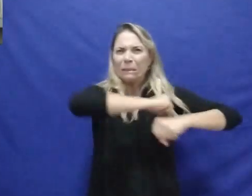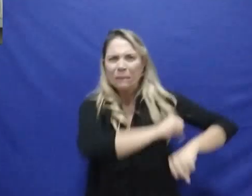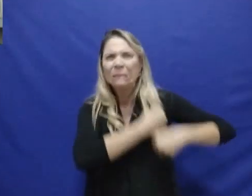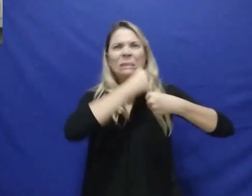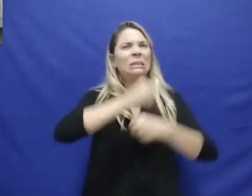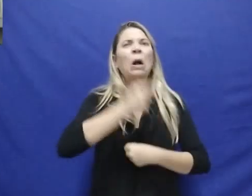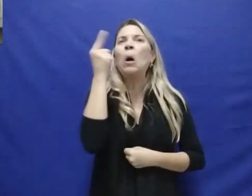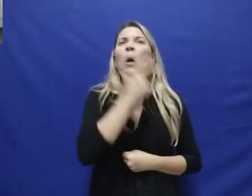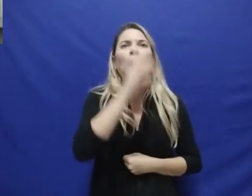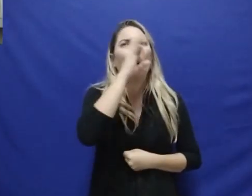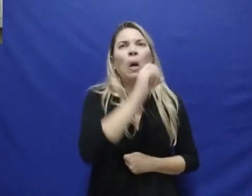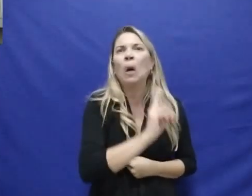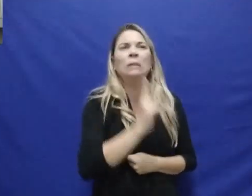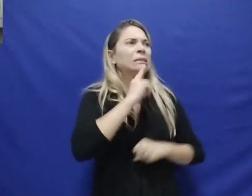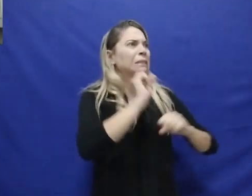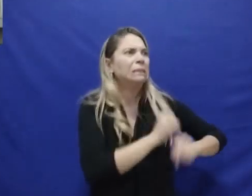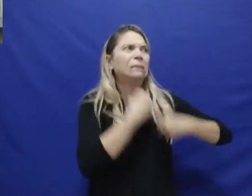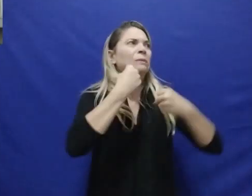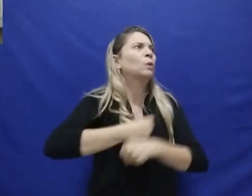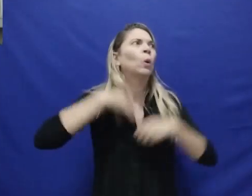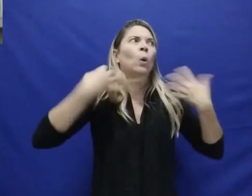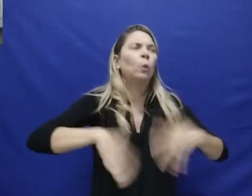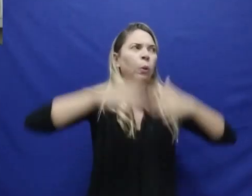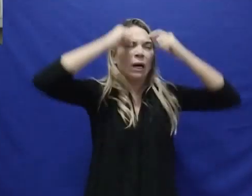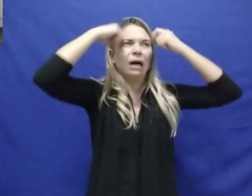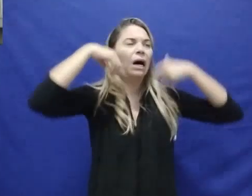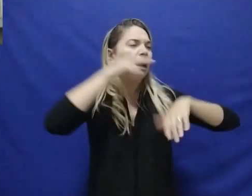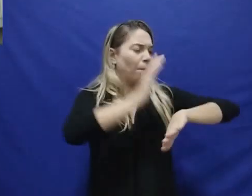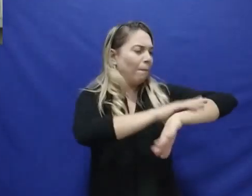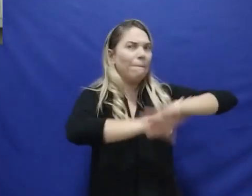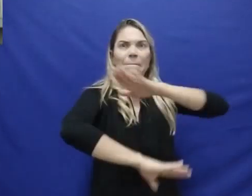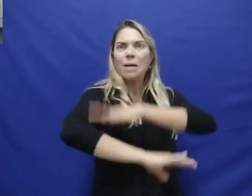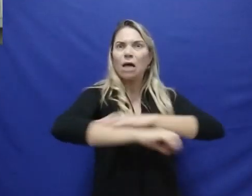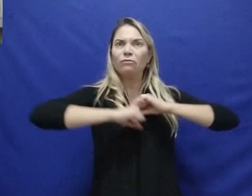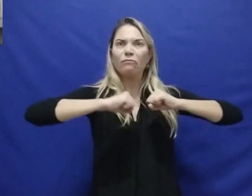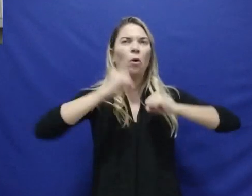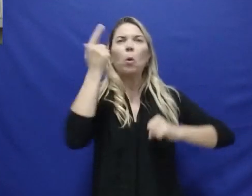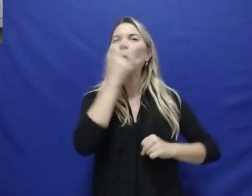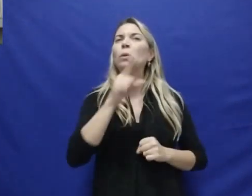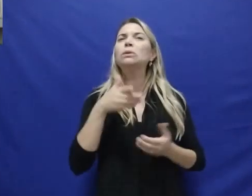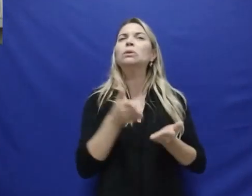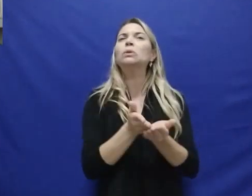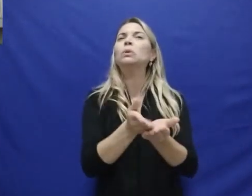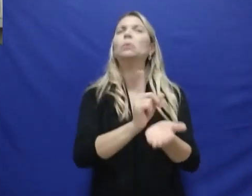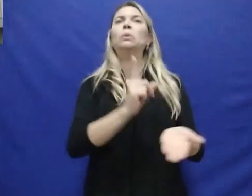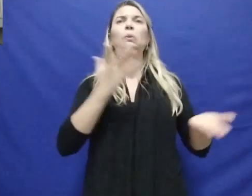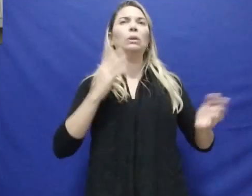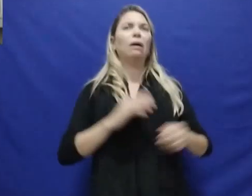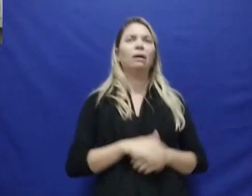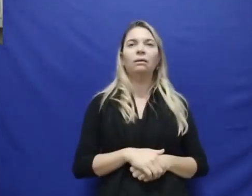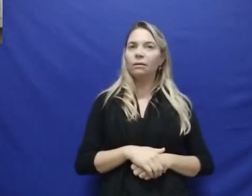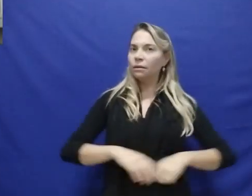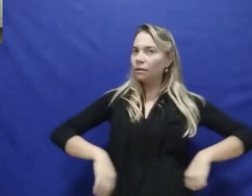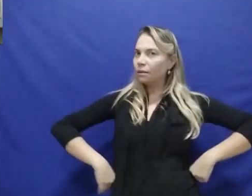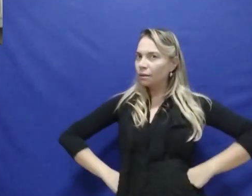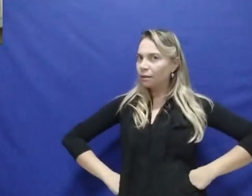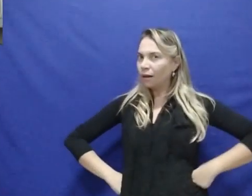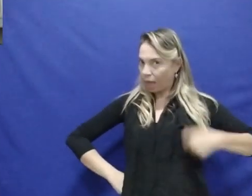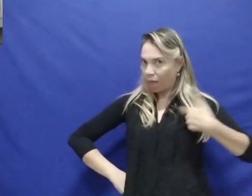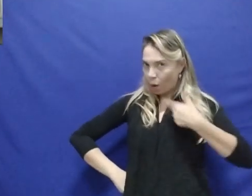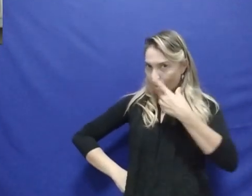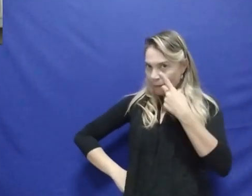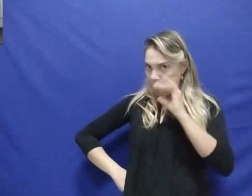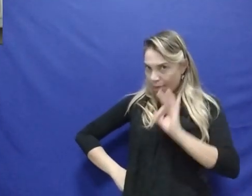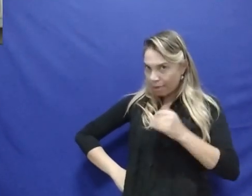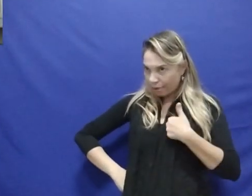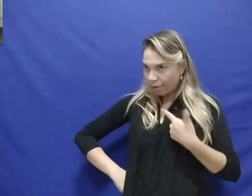à praia. Mas use toda a sua força, meu filho, para vencer a força da correnteza e nos levar